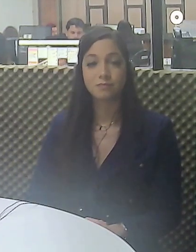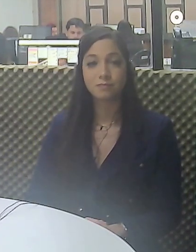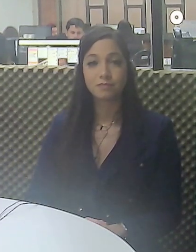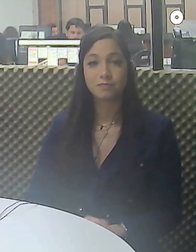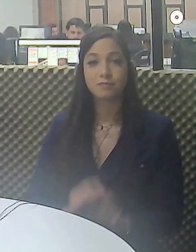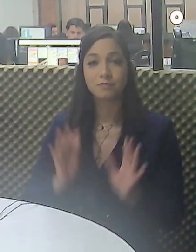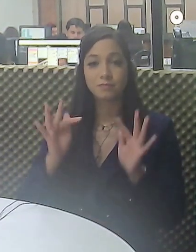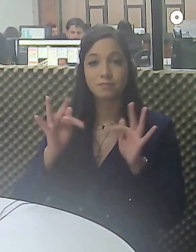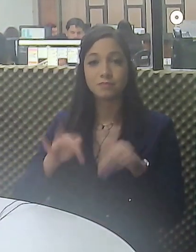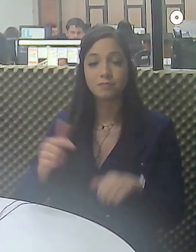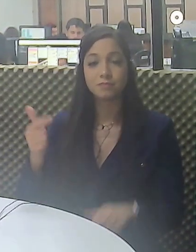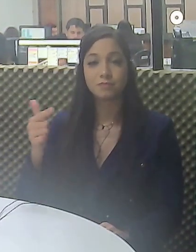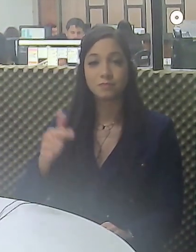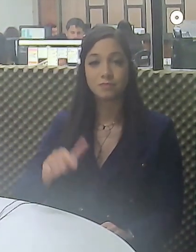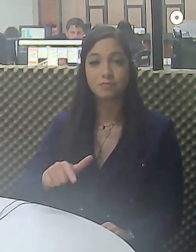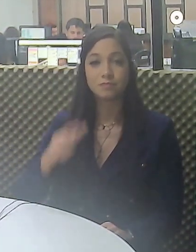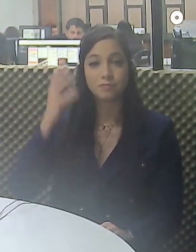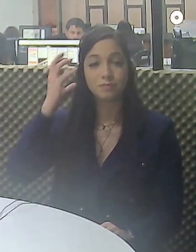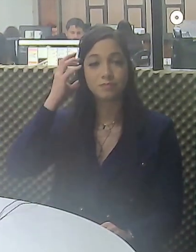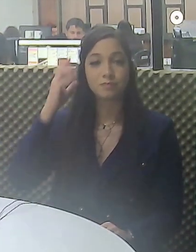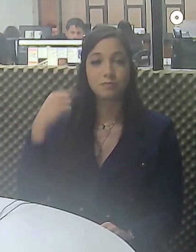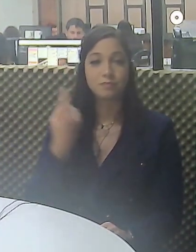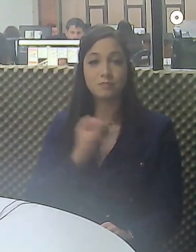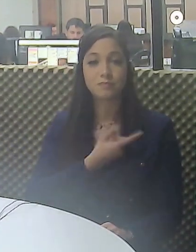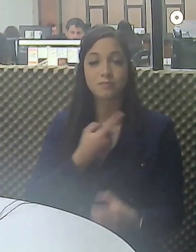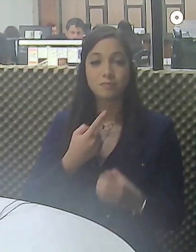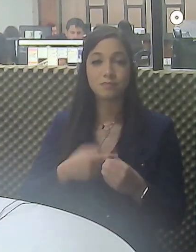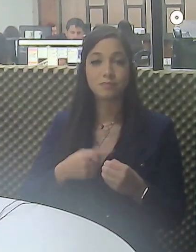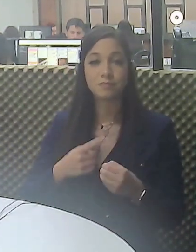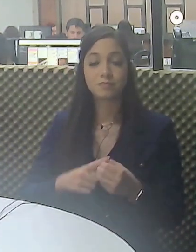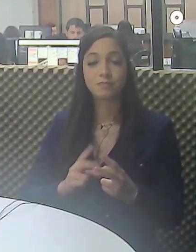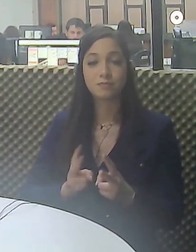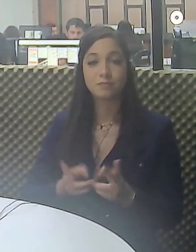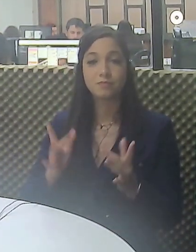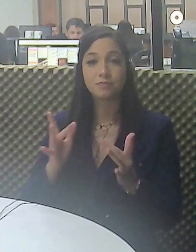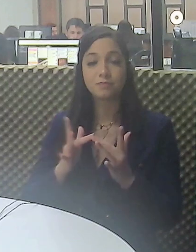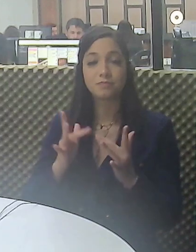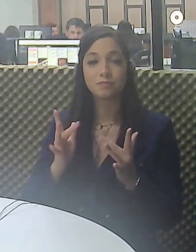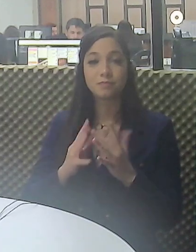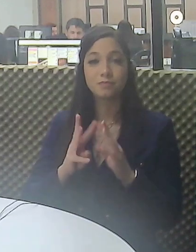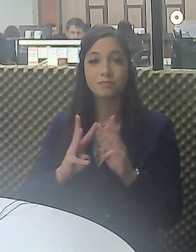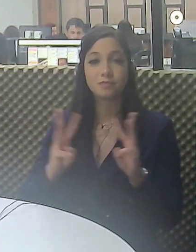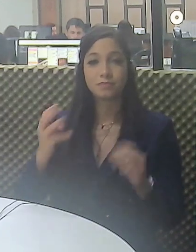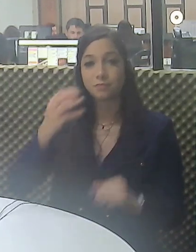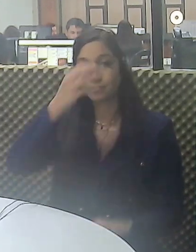próxima. Fica por aqui mais uma edição do programa da Rádio Nossa Cidade.